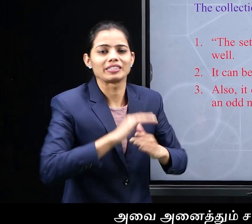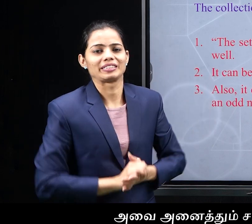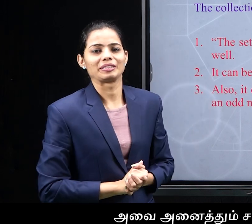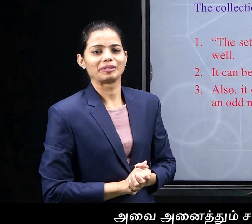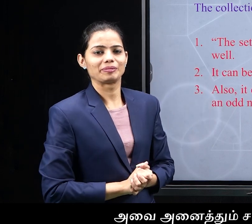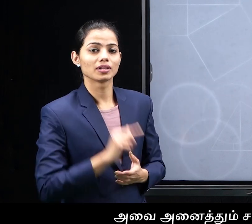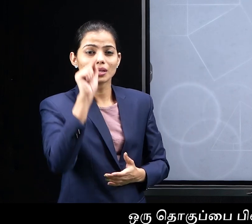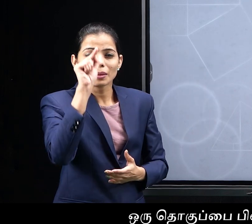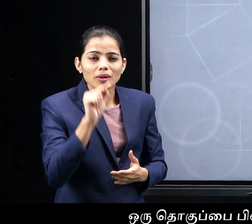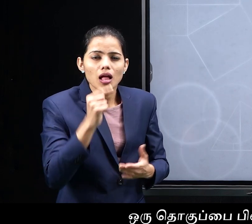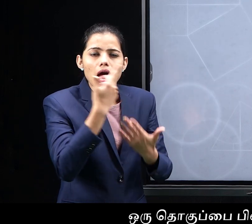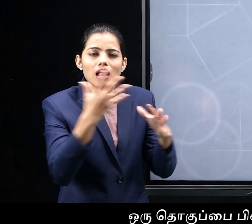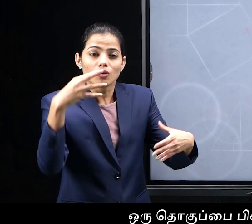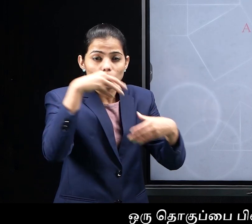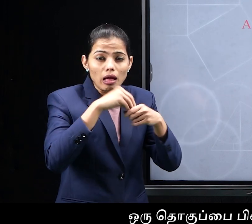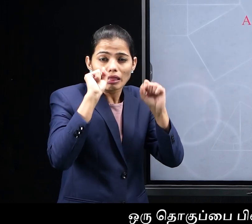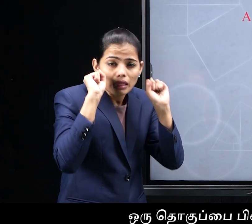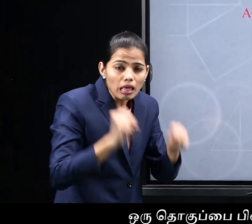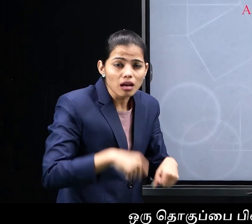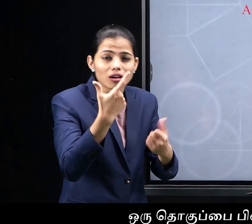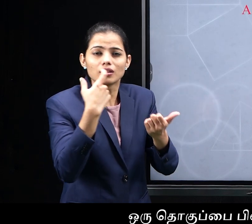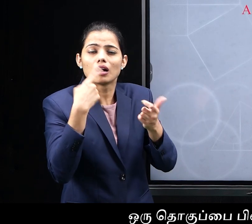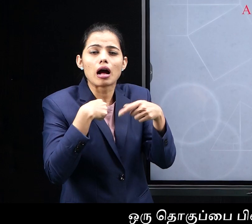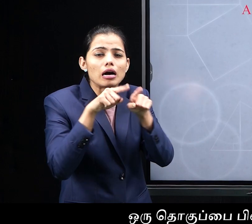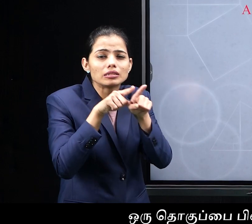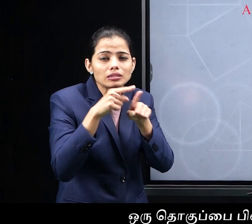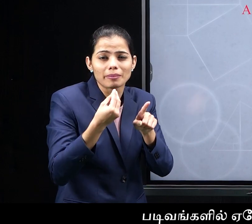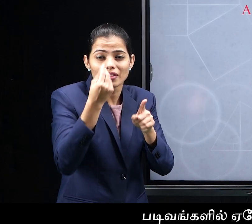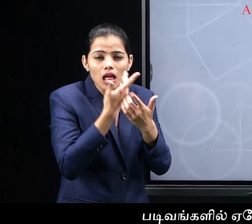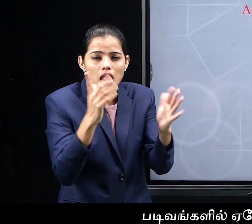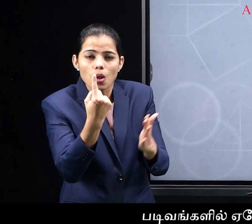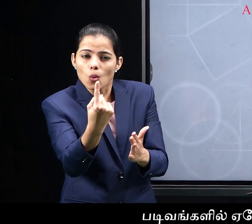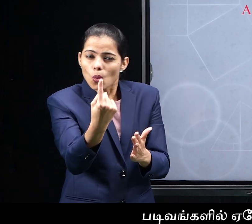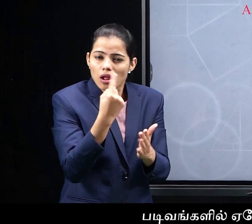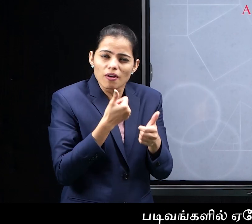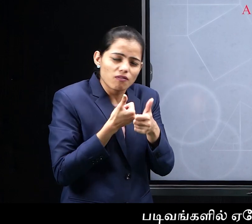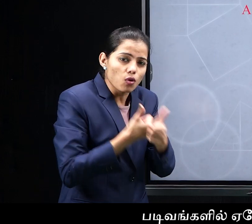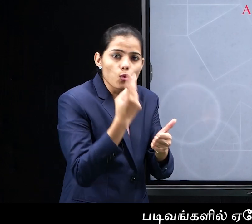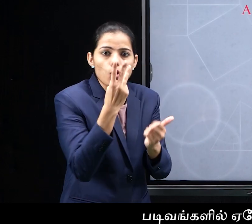பயனுள்ளவை. ஒரு தொகுப்பை பின்வரும் 3 வழிகள் அல்லது படிவங்களில் ஏதேனும் ஒன்றில் குறிப்பிடலாம்.